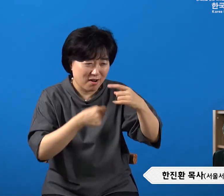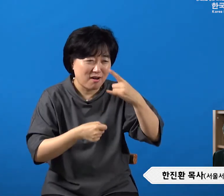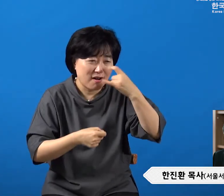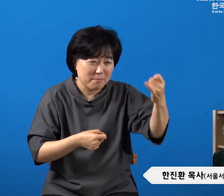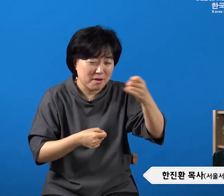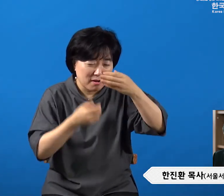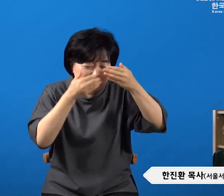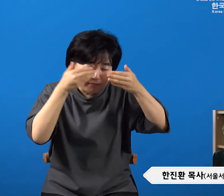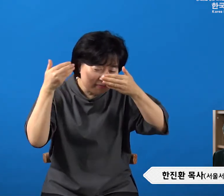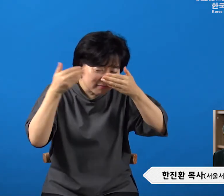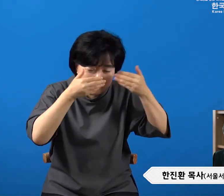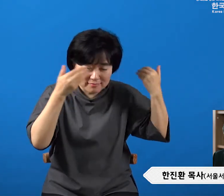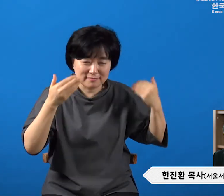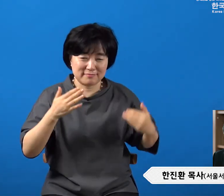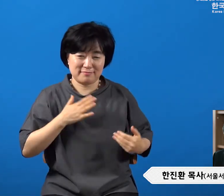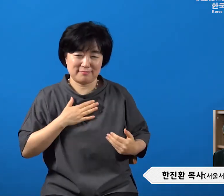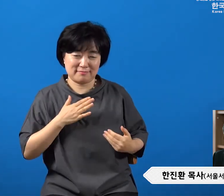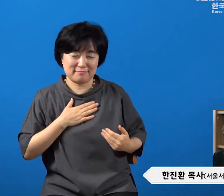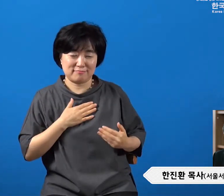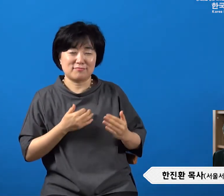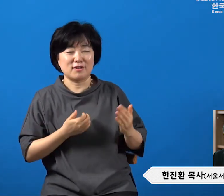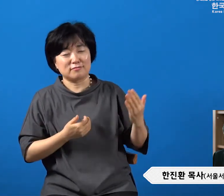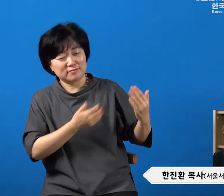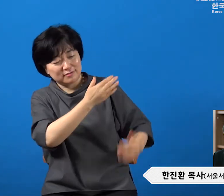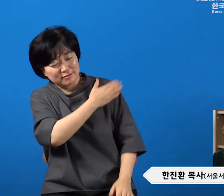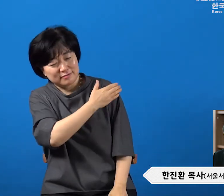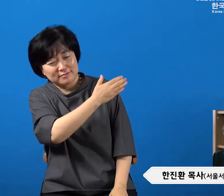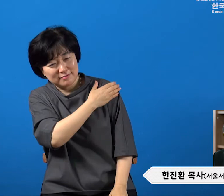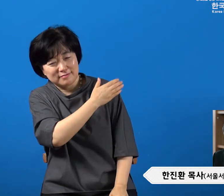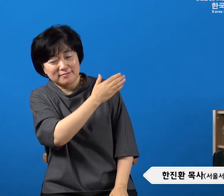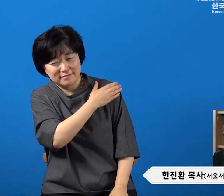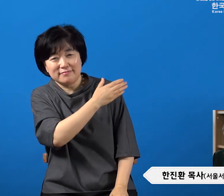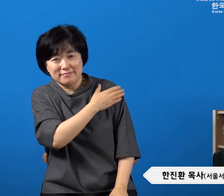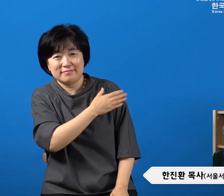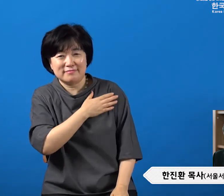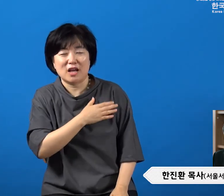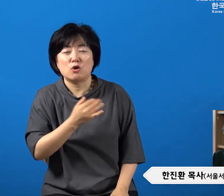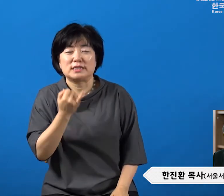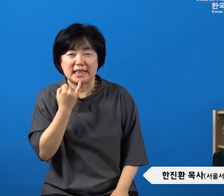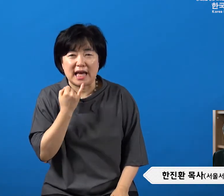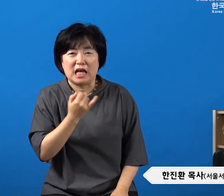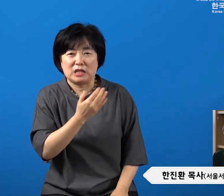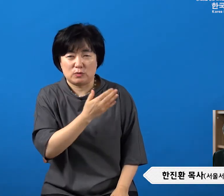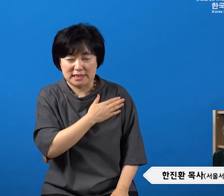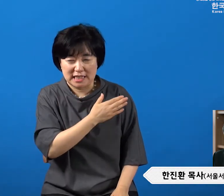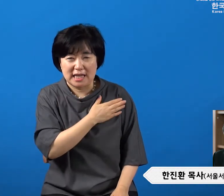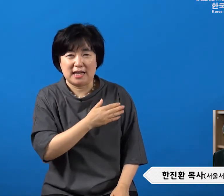먼저 눈물을 닦고는 다가오셔서 제 등을 두드려 주시면서 그래, 괜찮다